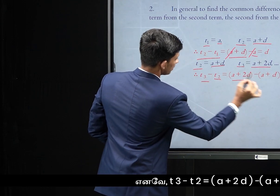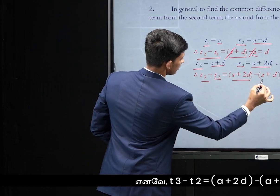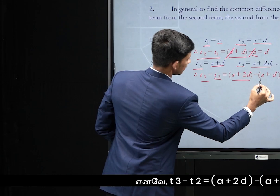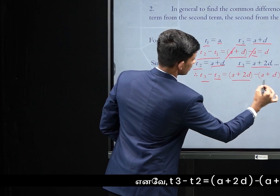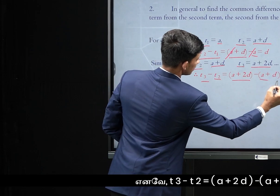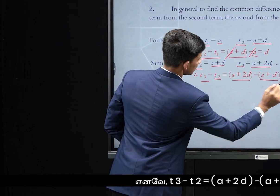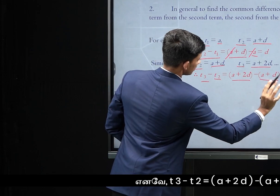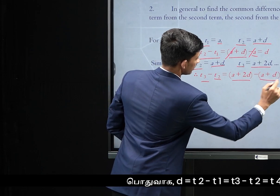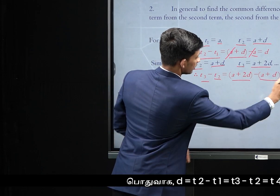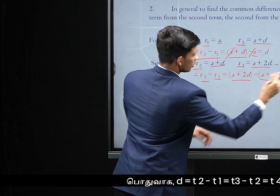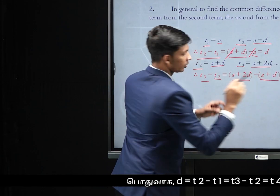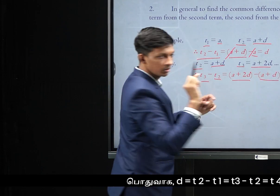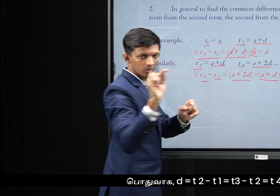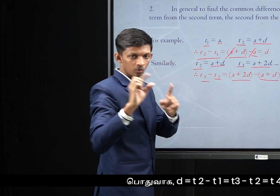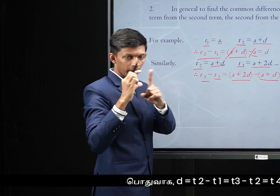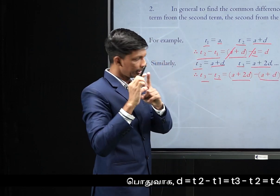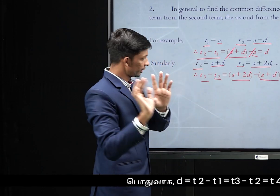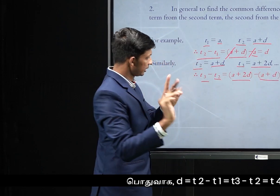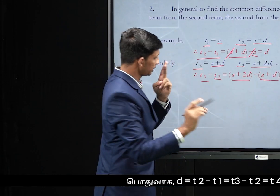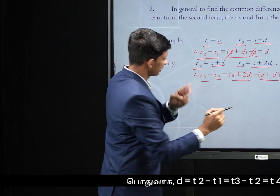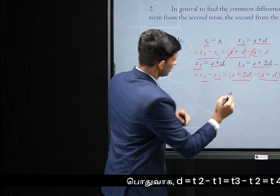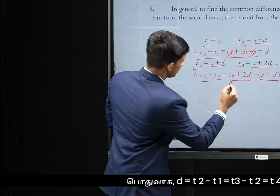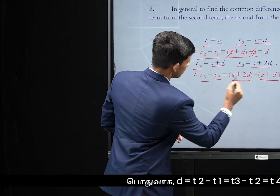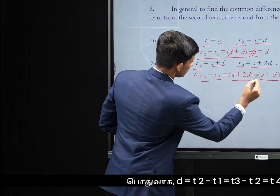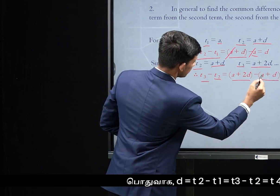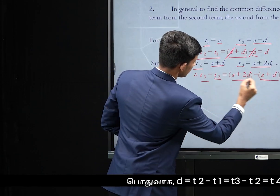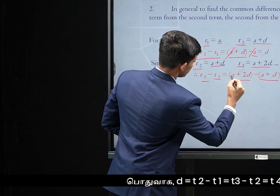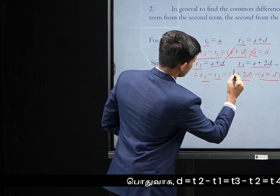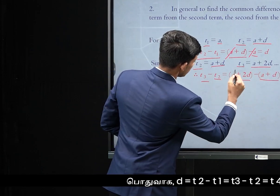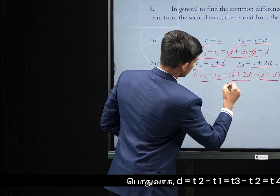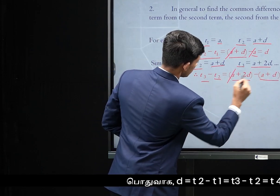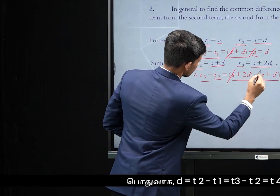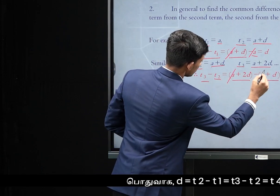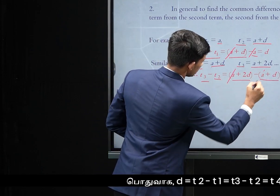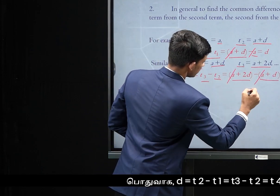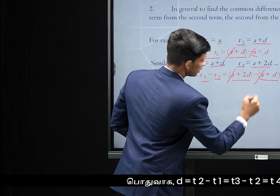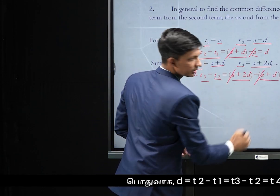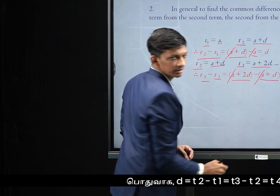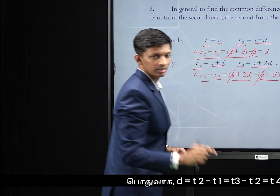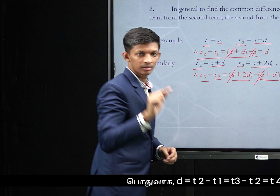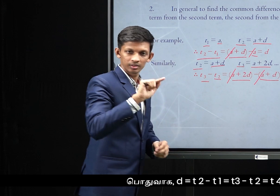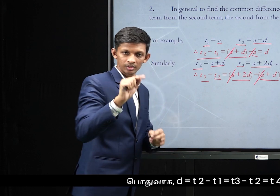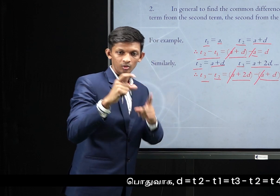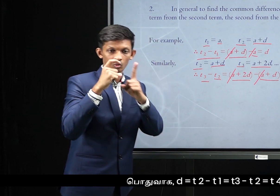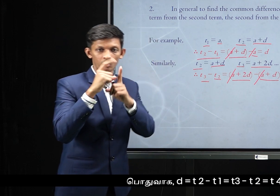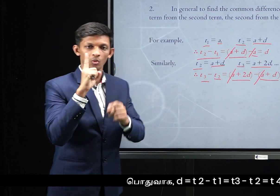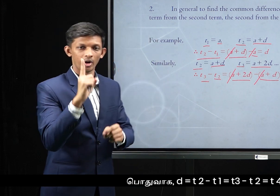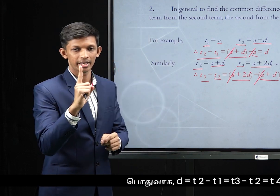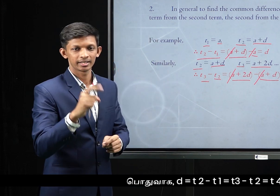டி. பொதுவாக டி ஈடு டி கீழ் இலக்கு 2 கழித்தல் டி கீழ்